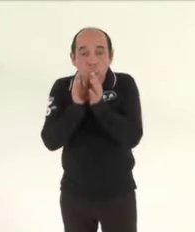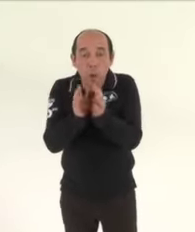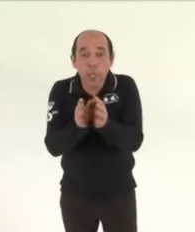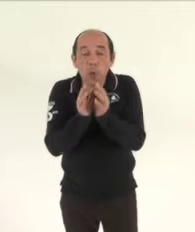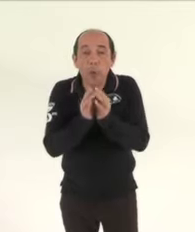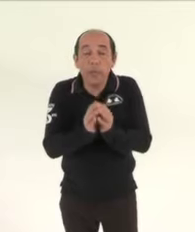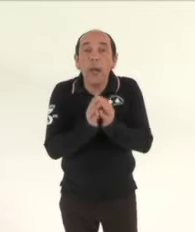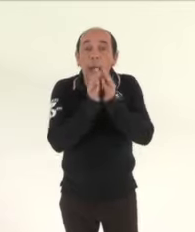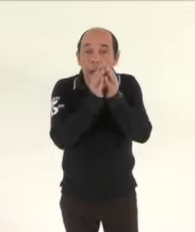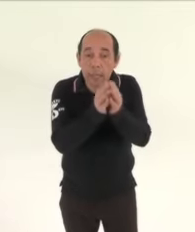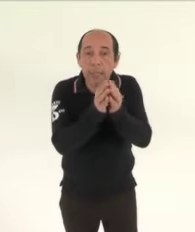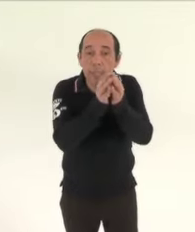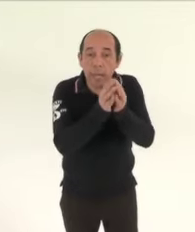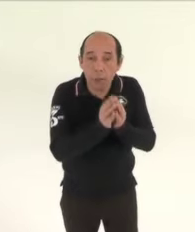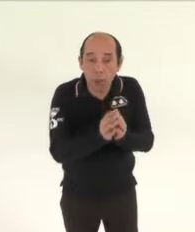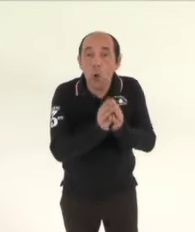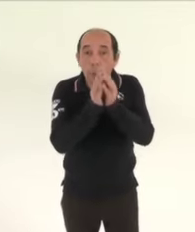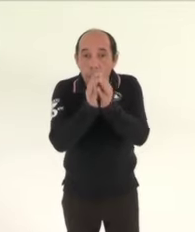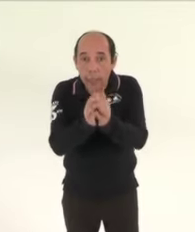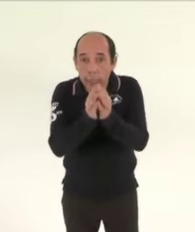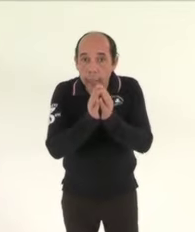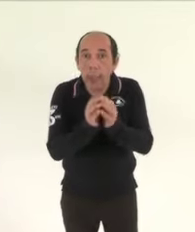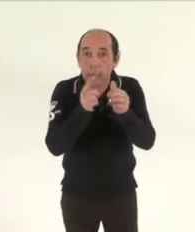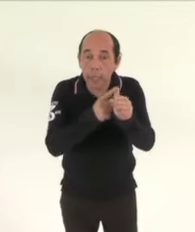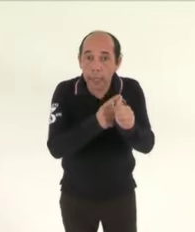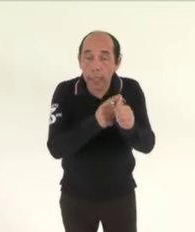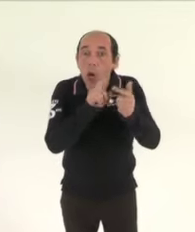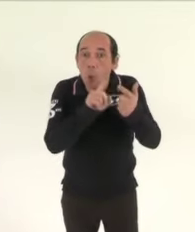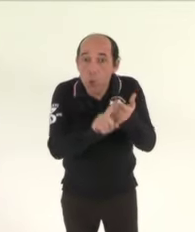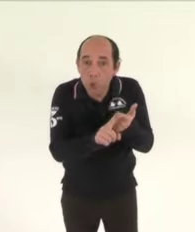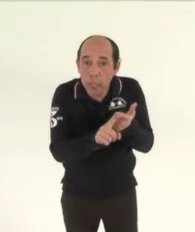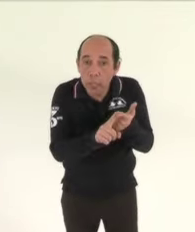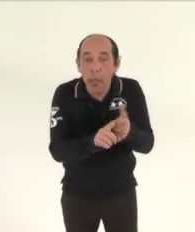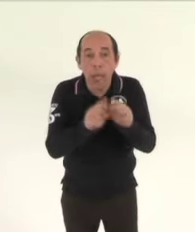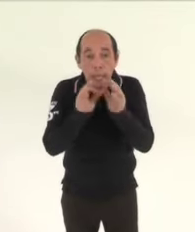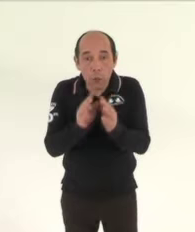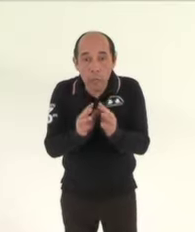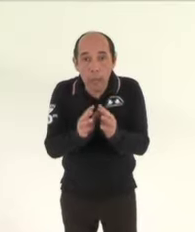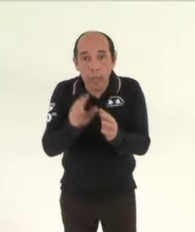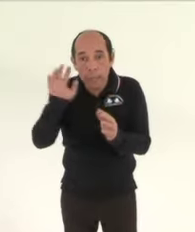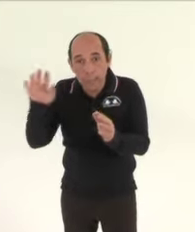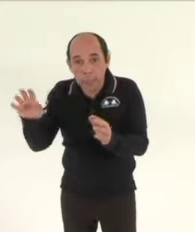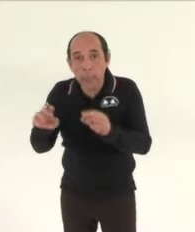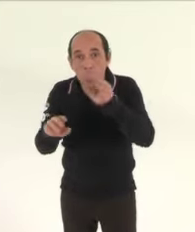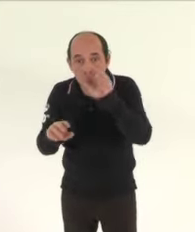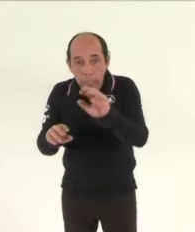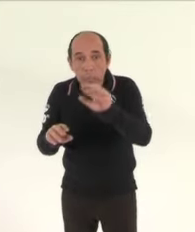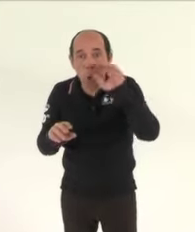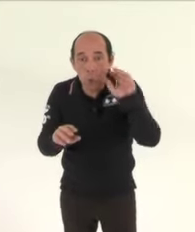اخرى كتقول بان حضارات كثيره عرفاته بحال الحضاره الاغريقيه واليونانيه على كل حال الصين والاغريق